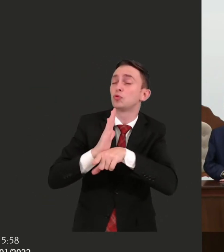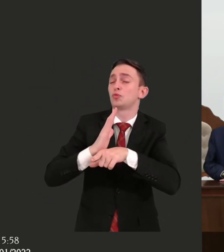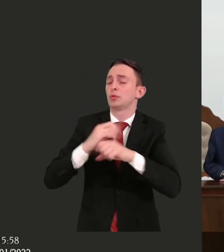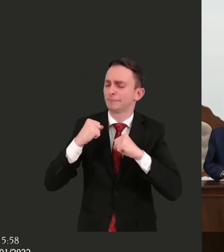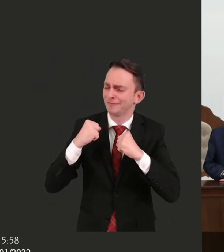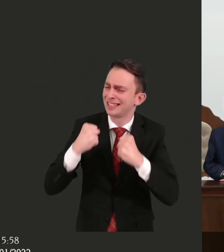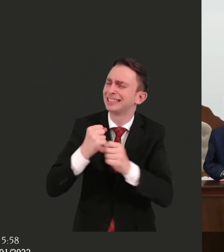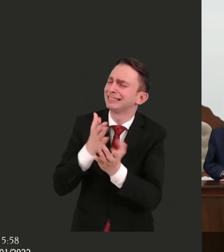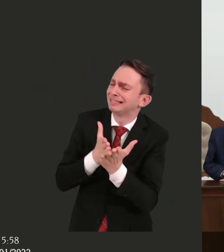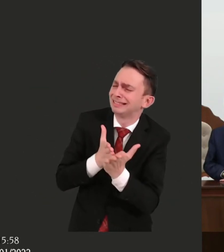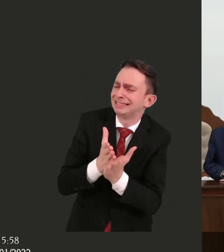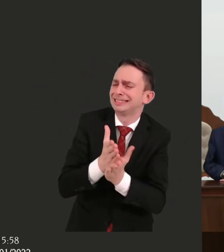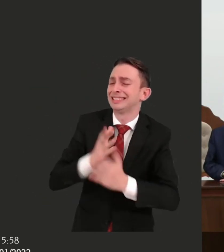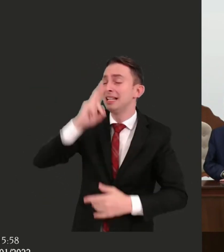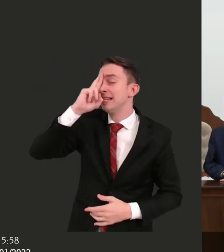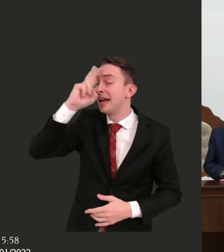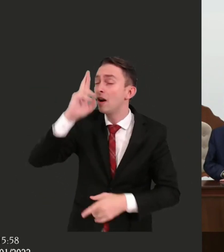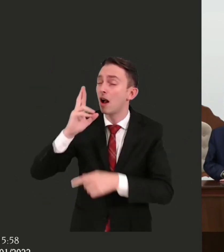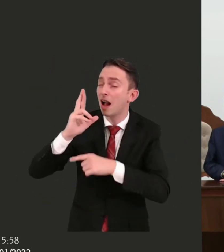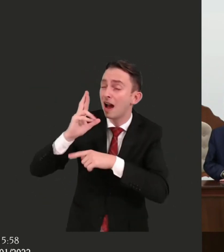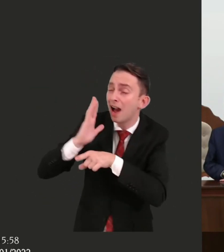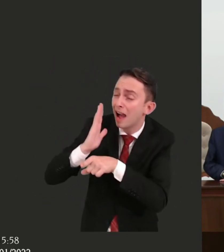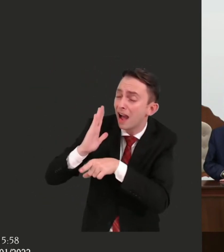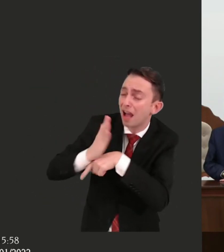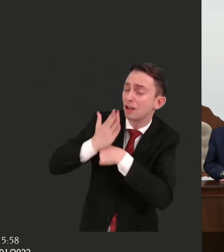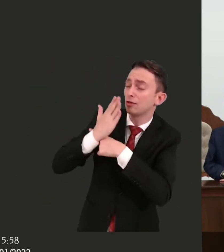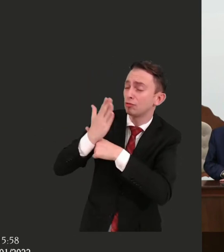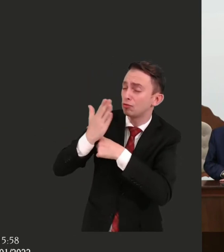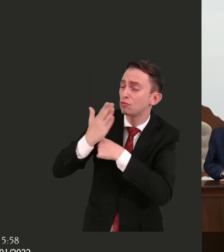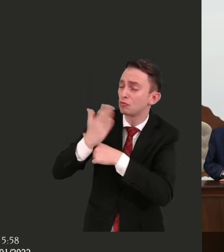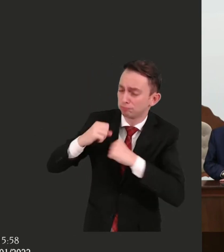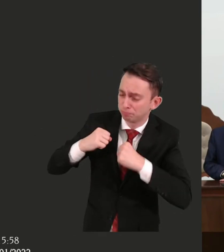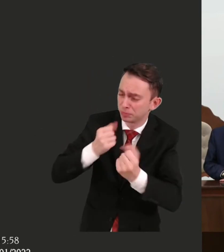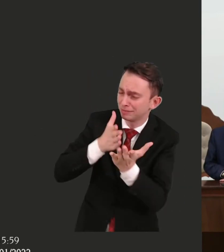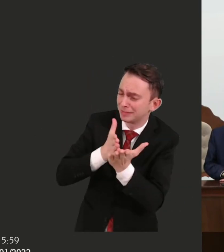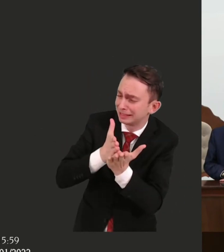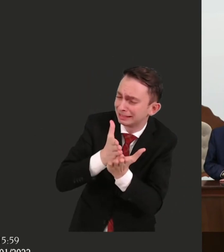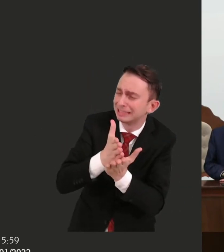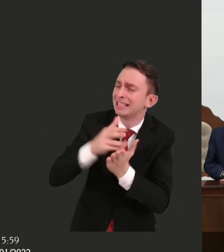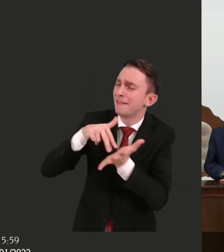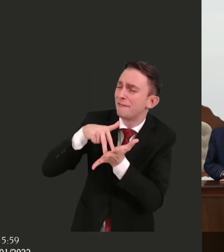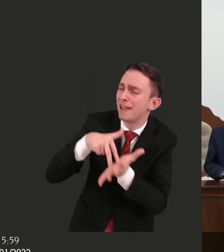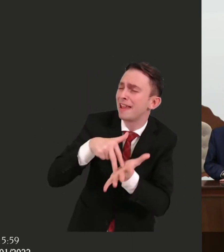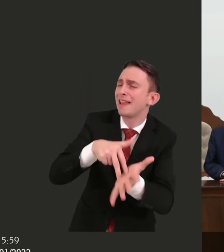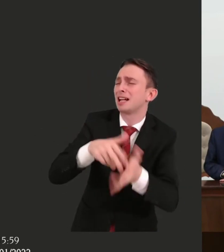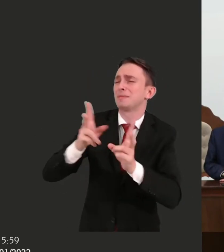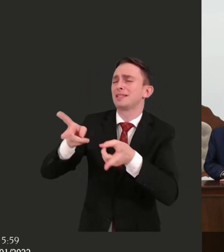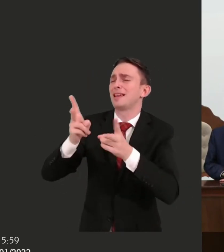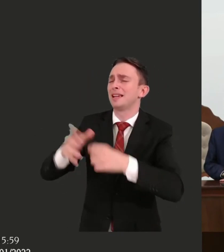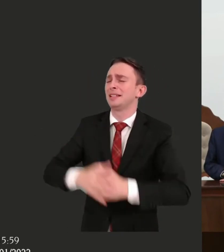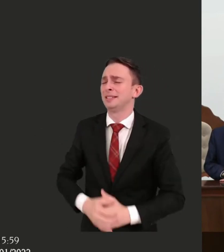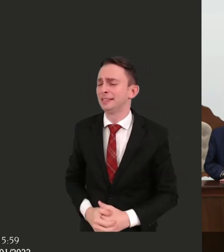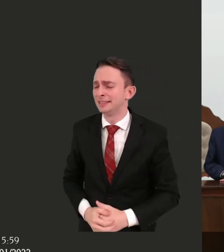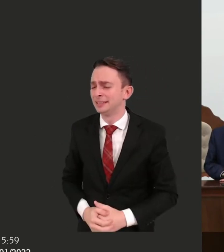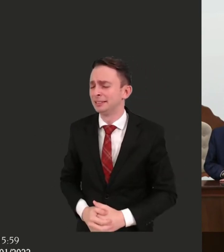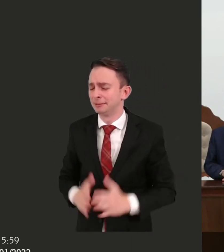nossa jornada, Senhor, nos fazendo vitoriosos em ti, Senhor, em tudo, Pai eterno.